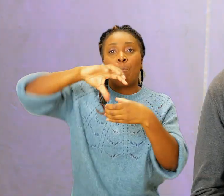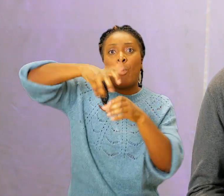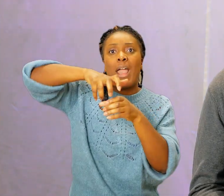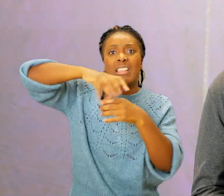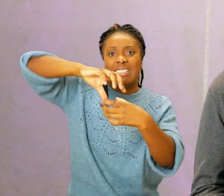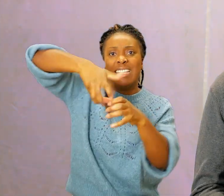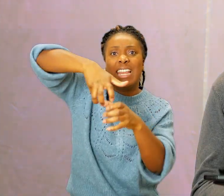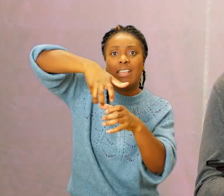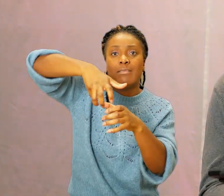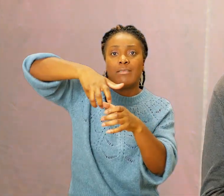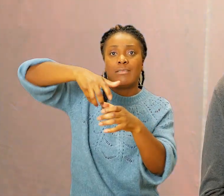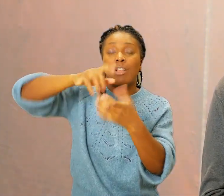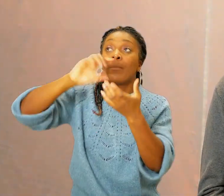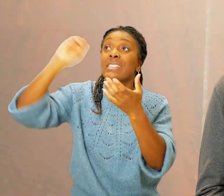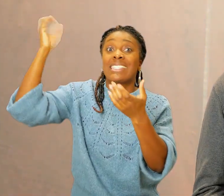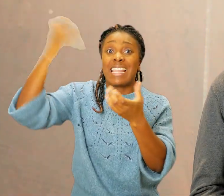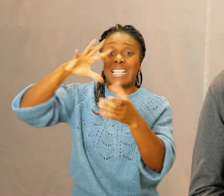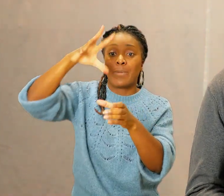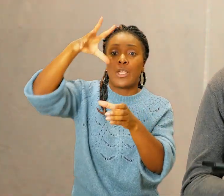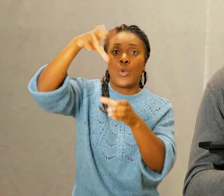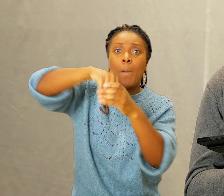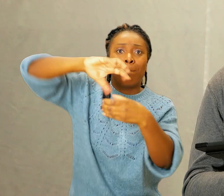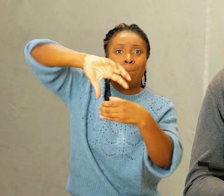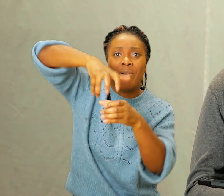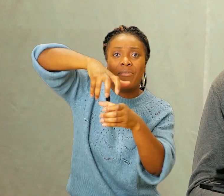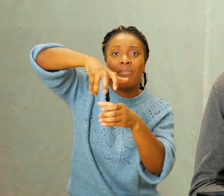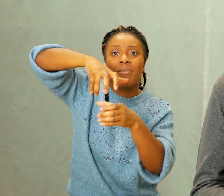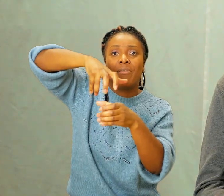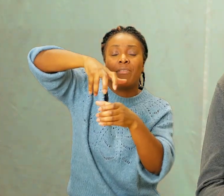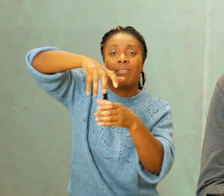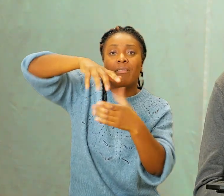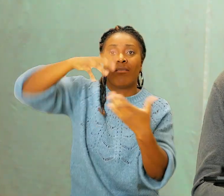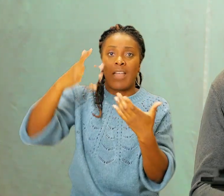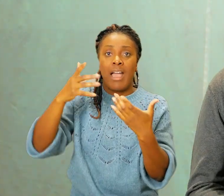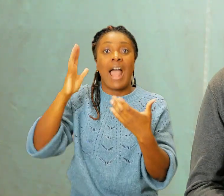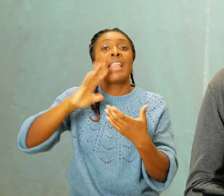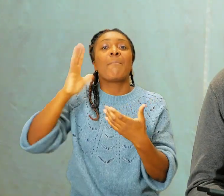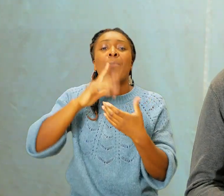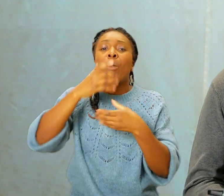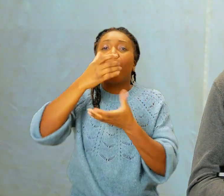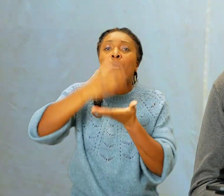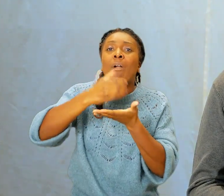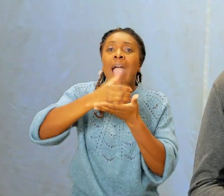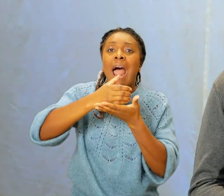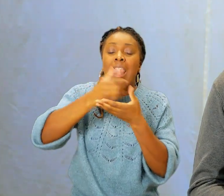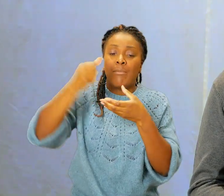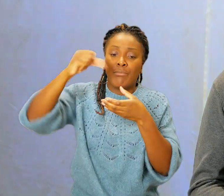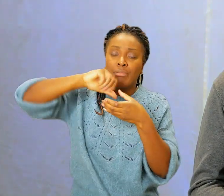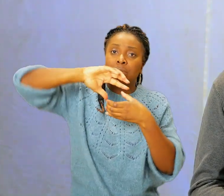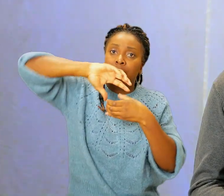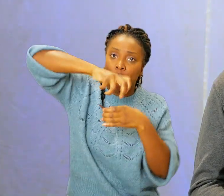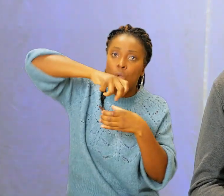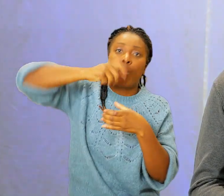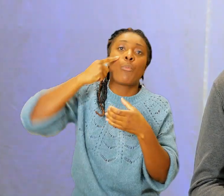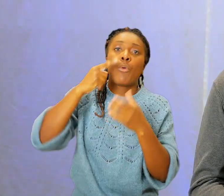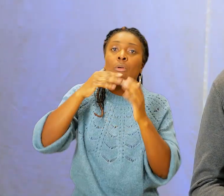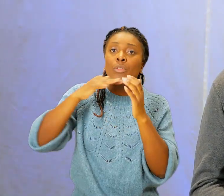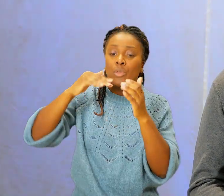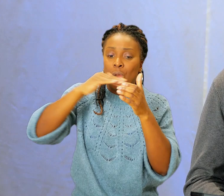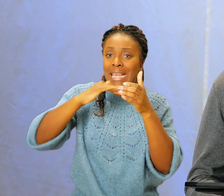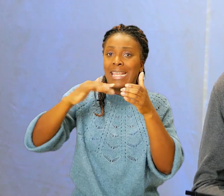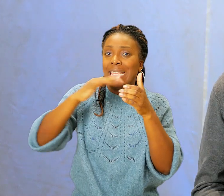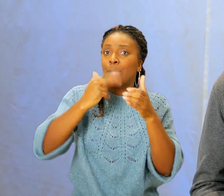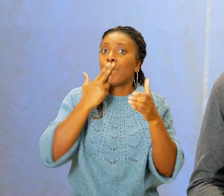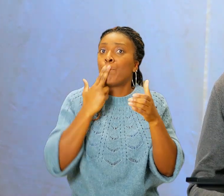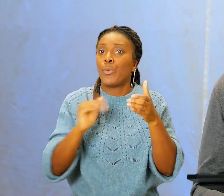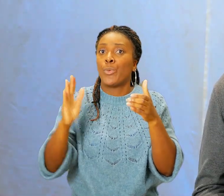pouvait plus rien mettre d'impur à l'intérieur. Le liquide restait comme il était à l'origine, pur. Et Dieu te